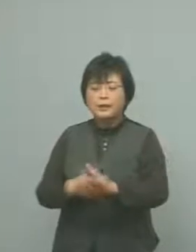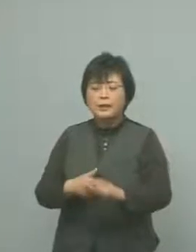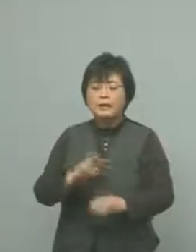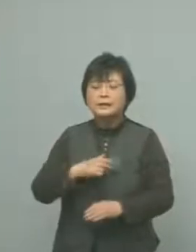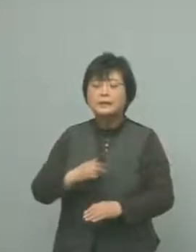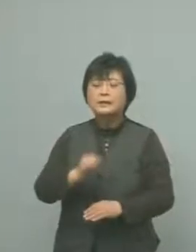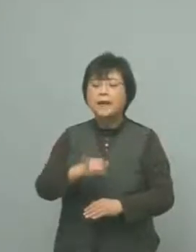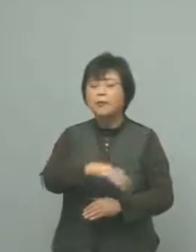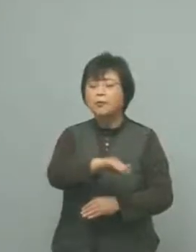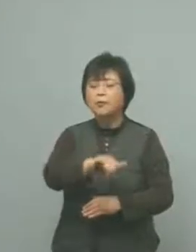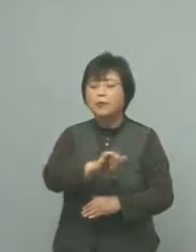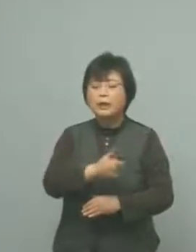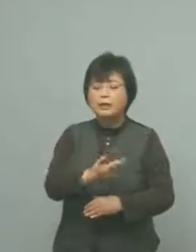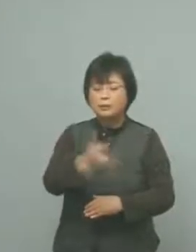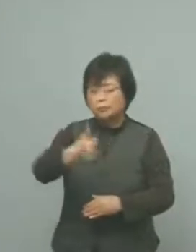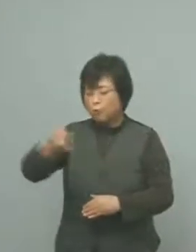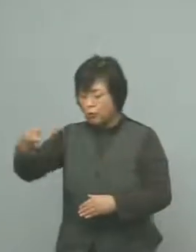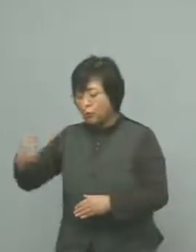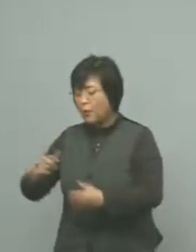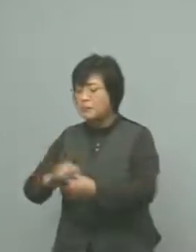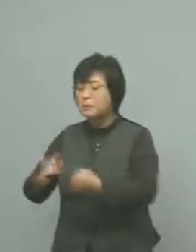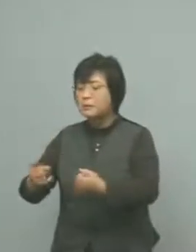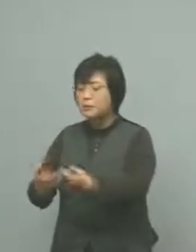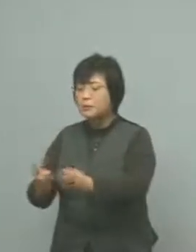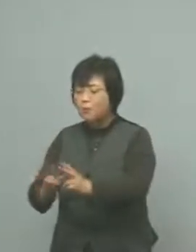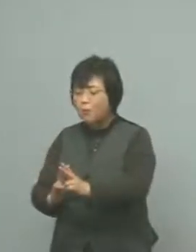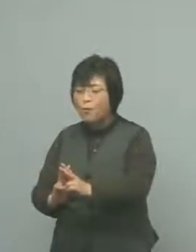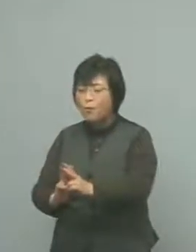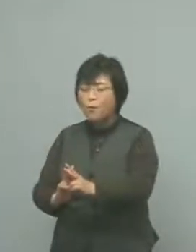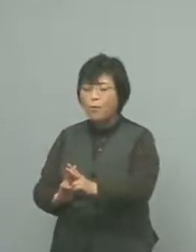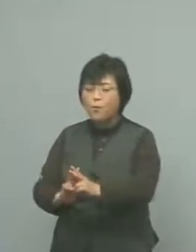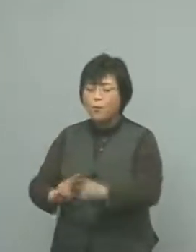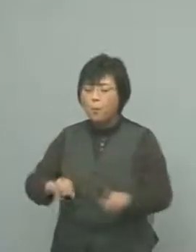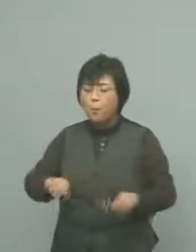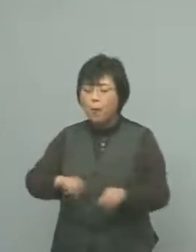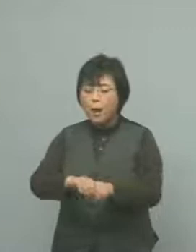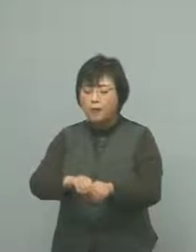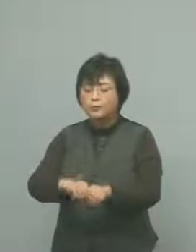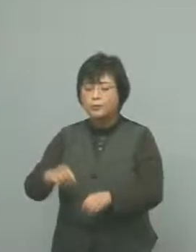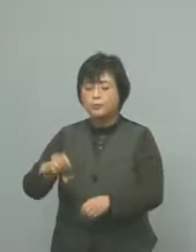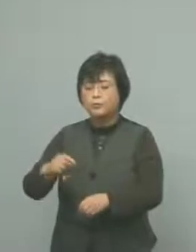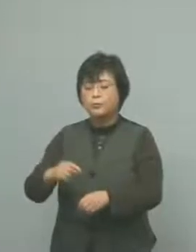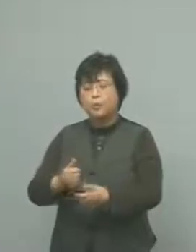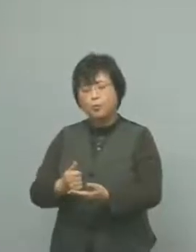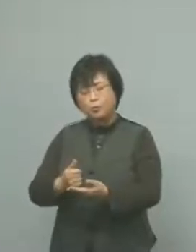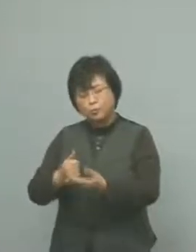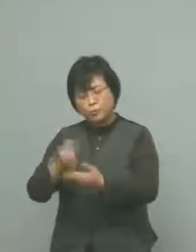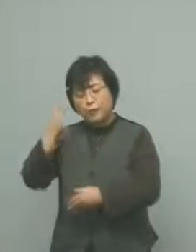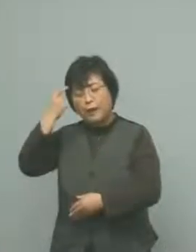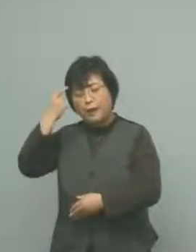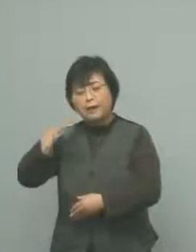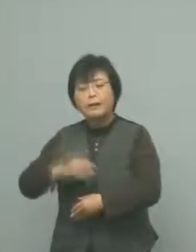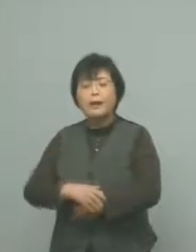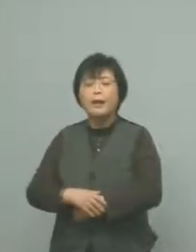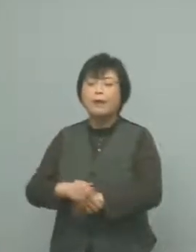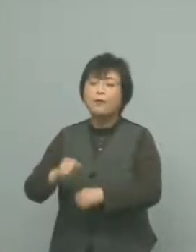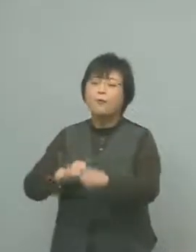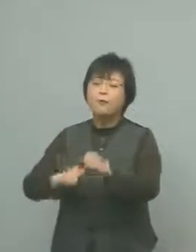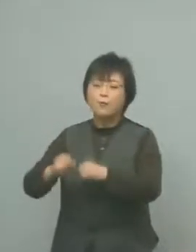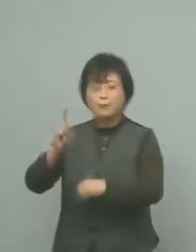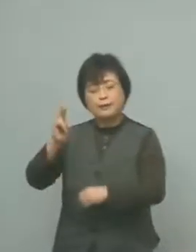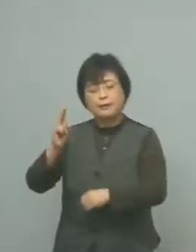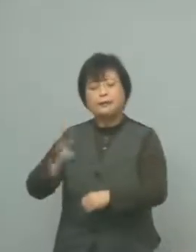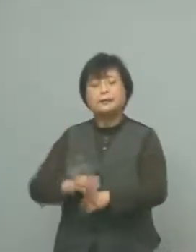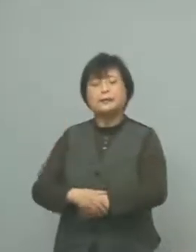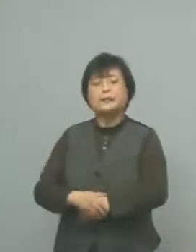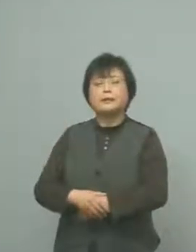ね、結構自民 その政権与党とのパイプというところをすごく重視して、